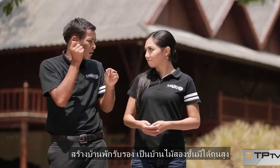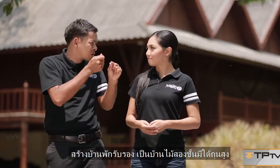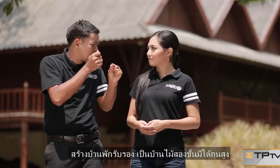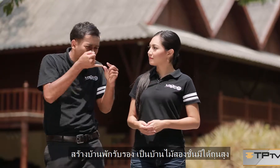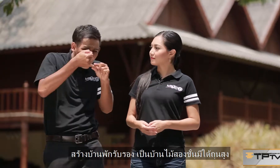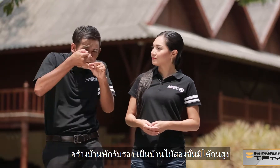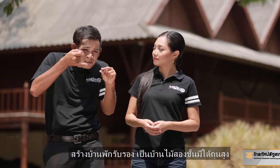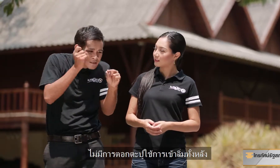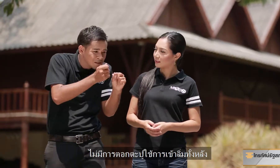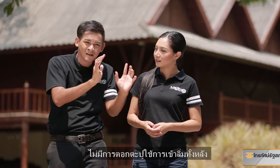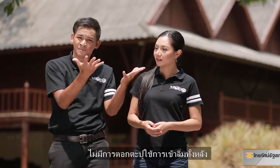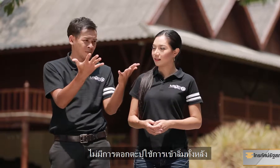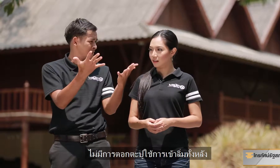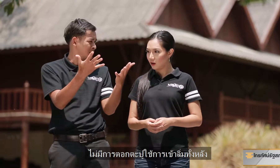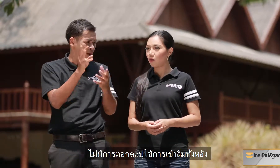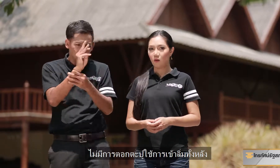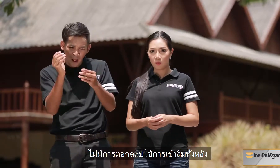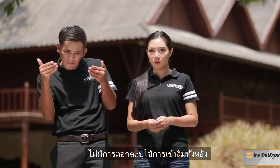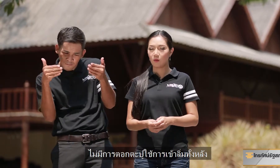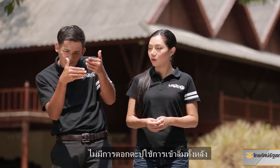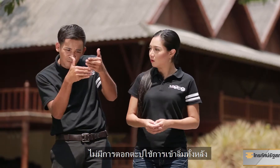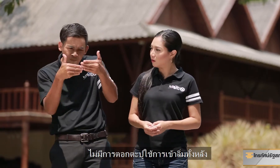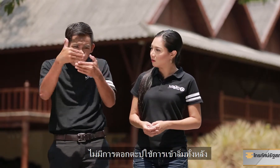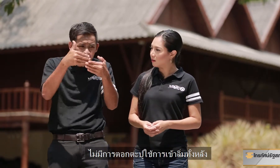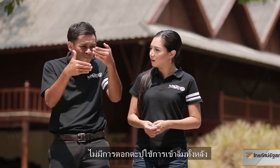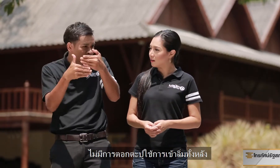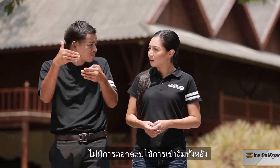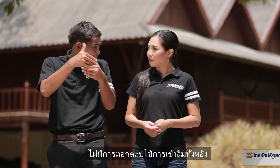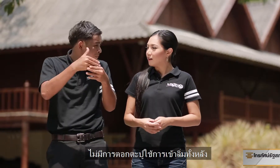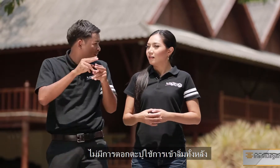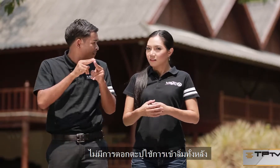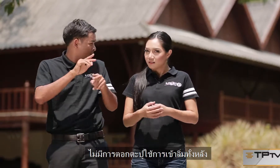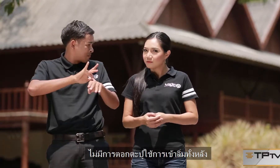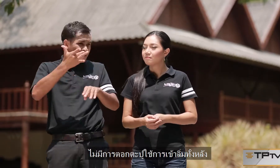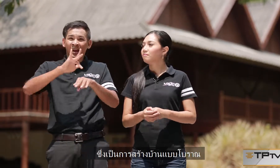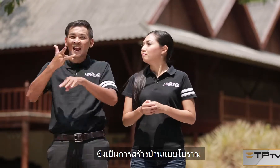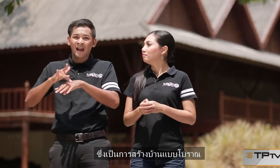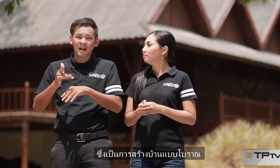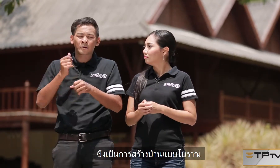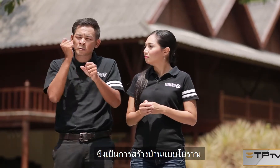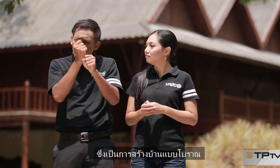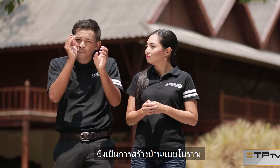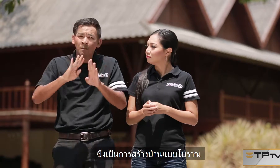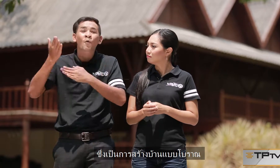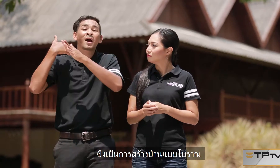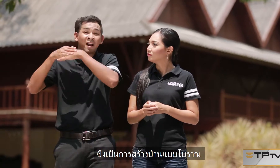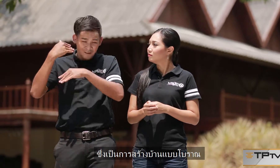งไม่มีการตอกตะปูใช้การเข้าลิ่มทั้งหลังซึ่งเป็นการสร้างบ้านแบบโบรา